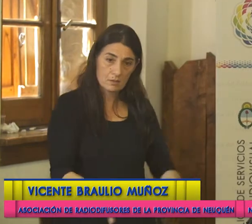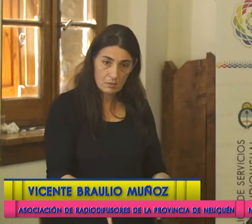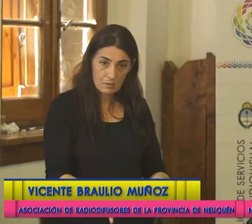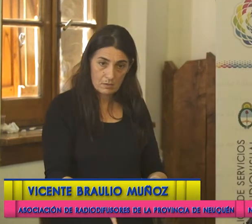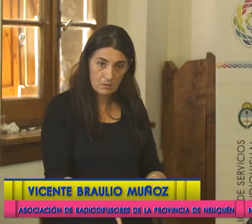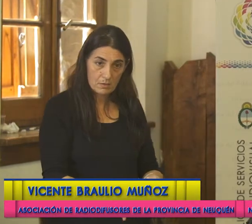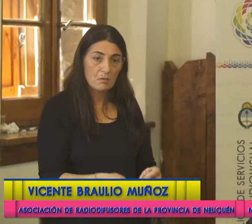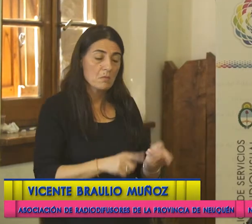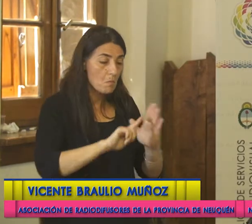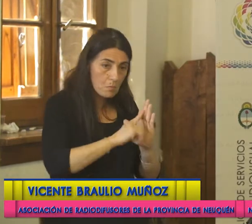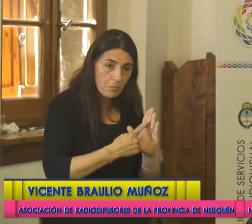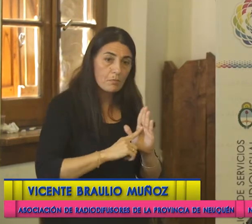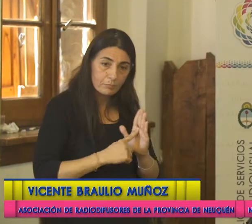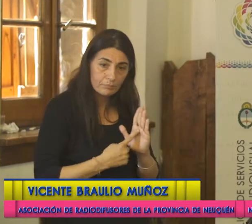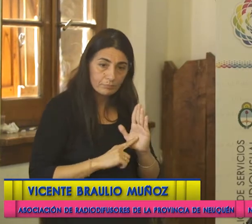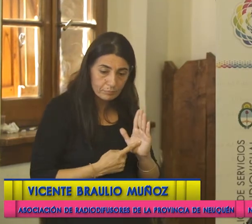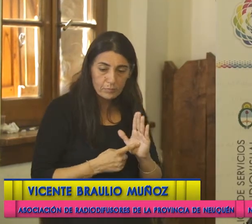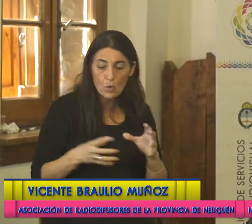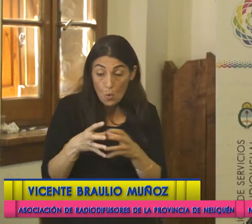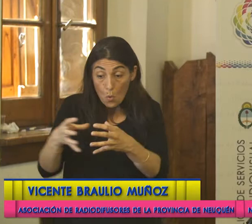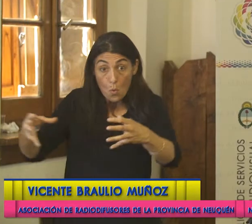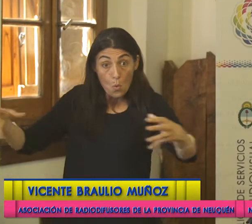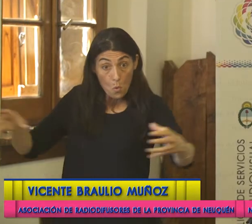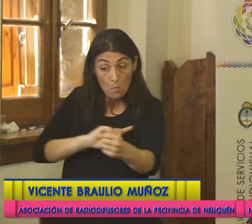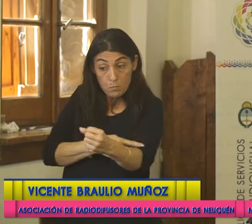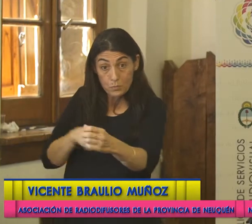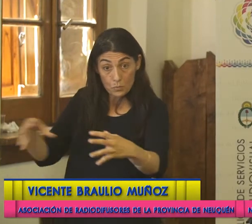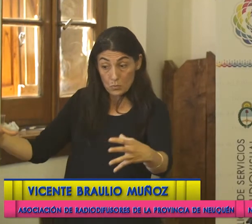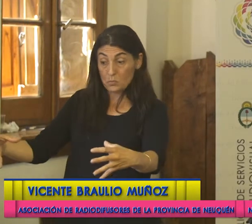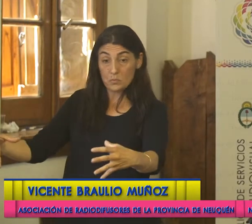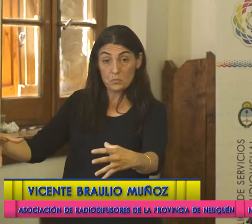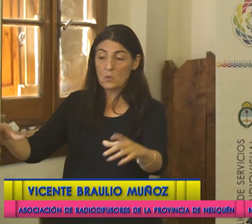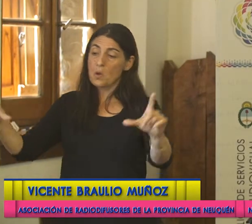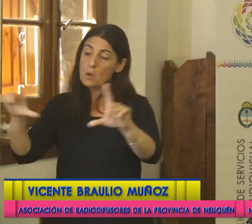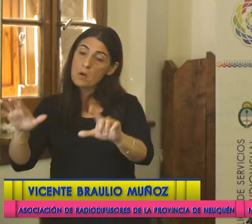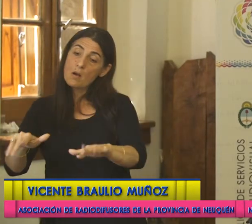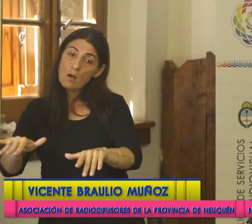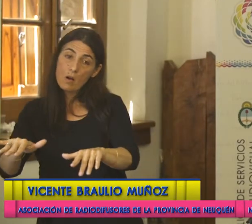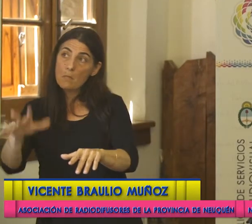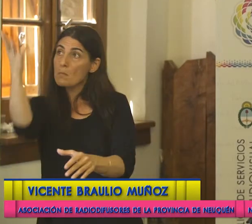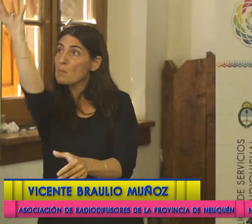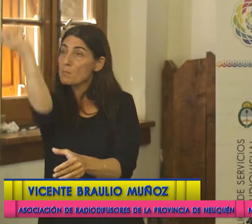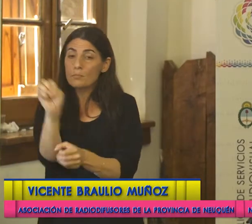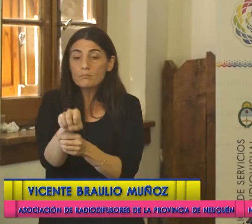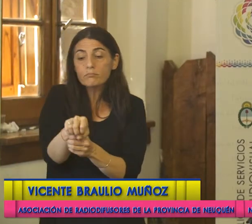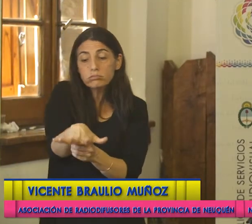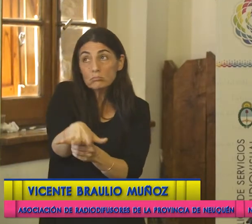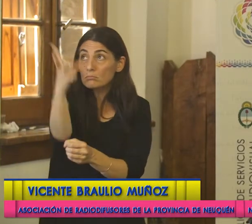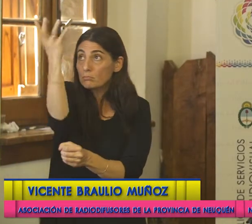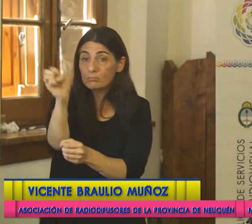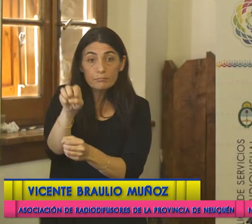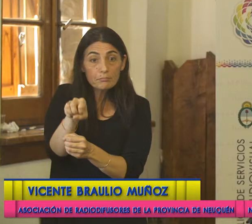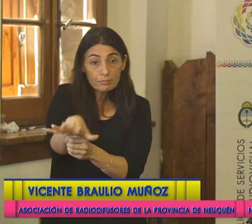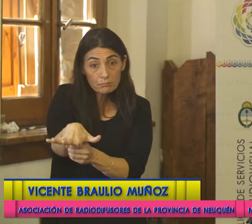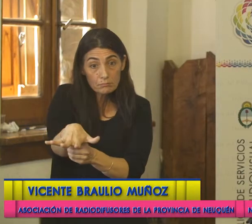múltiples interferencias por parte de los grandes grupos que sólo ponen una computadora para automatizar y un transmisor de